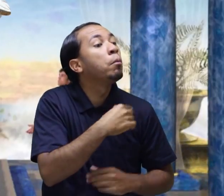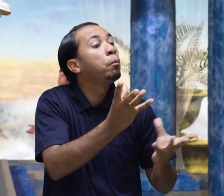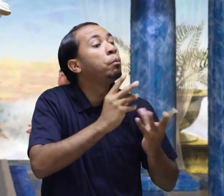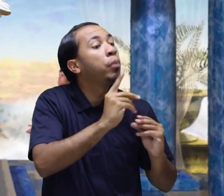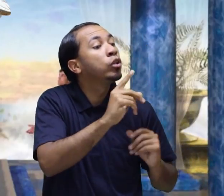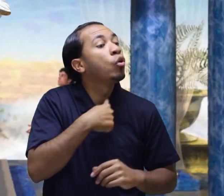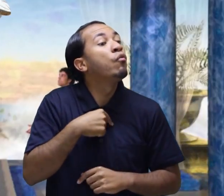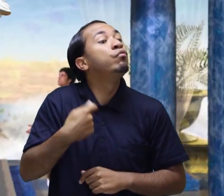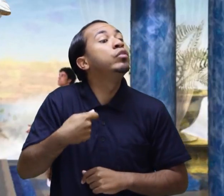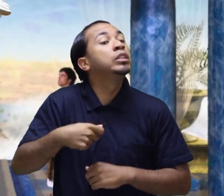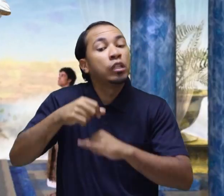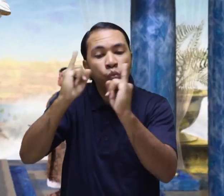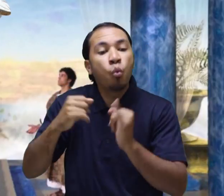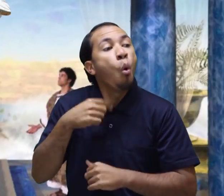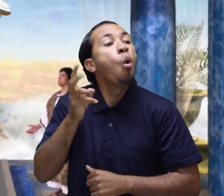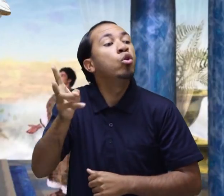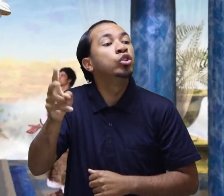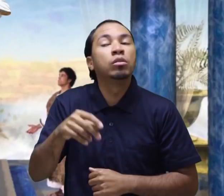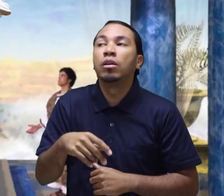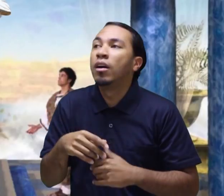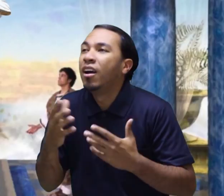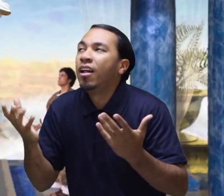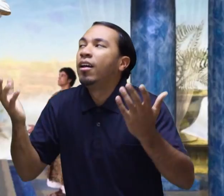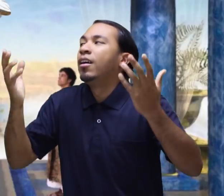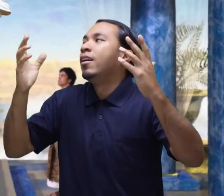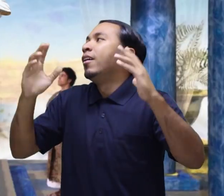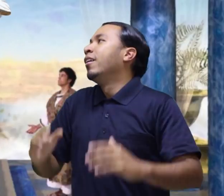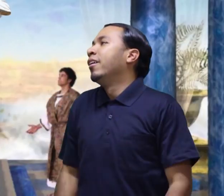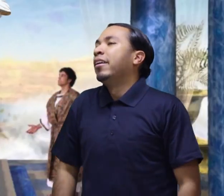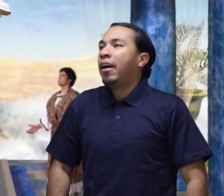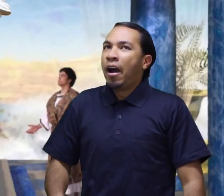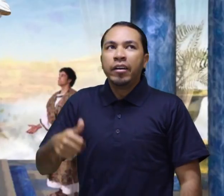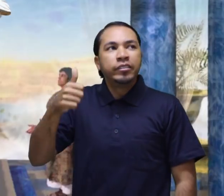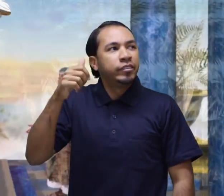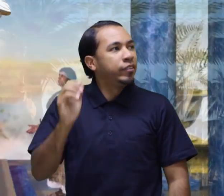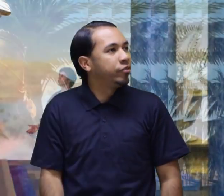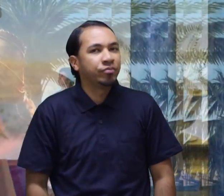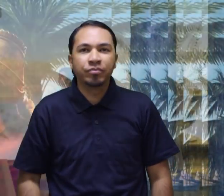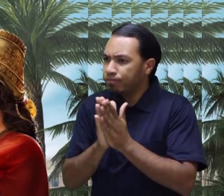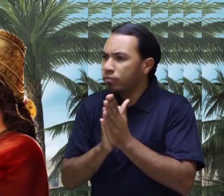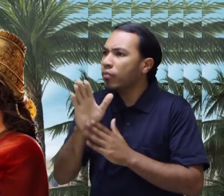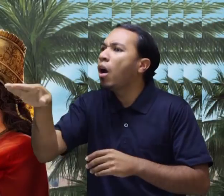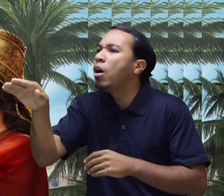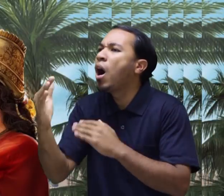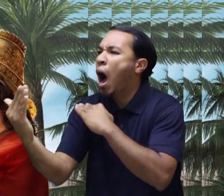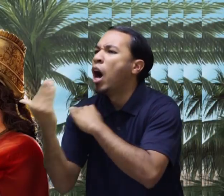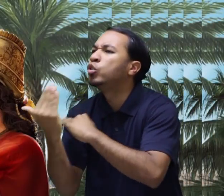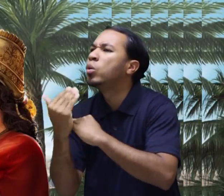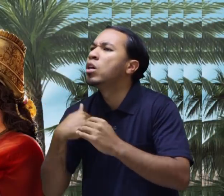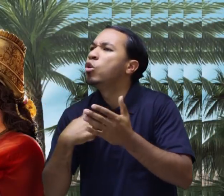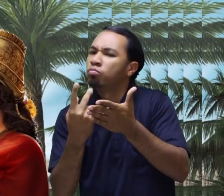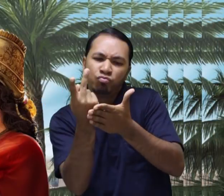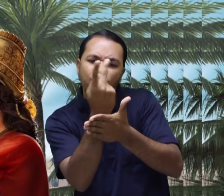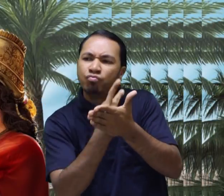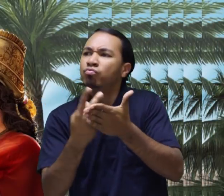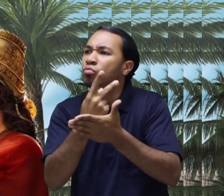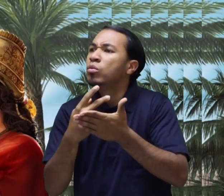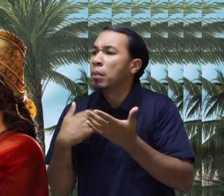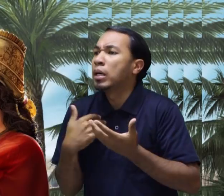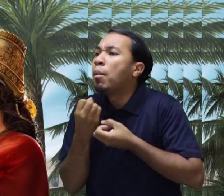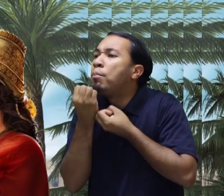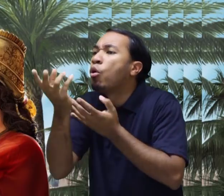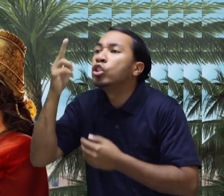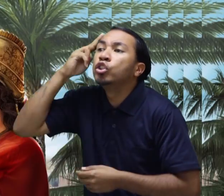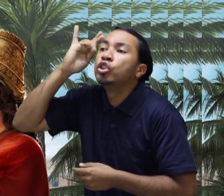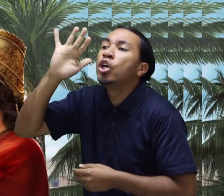o sonho, mas o rei resolveu mandar fazer uma estátua. Chamou os artistas,